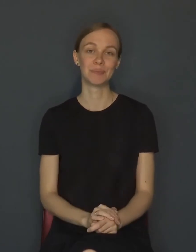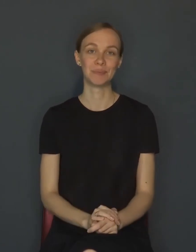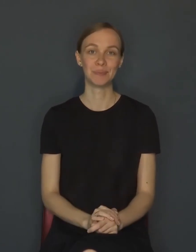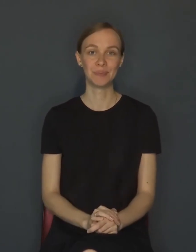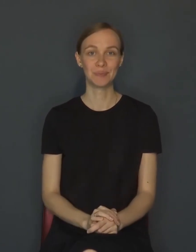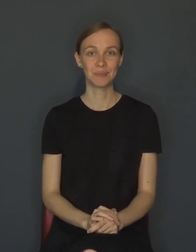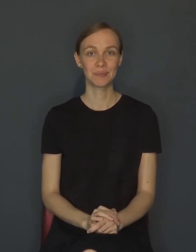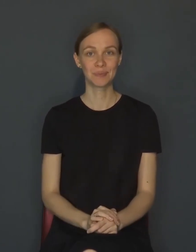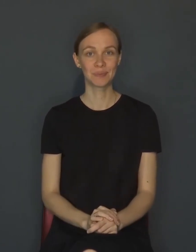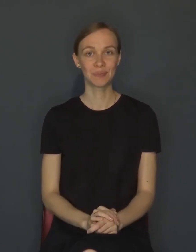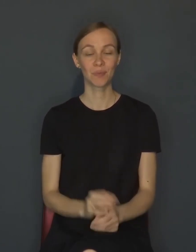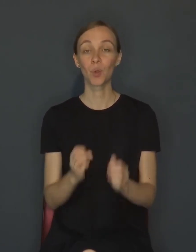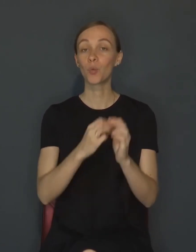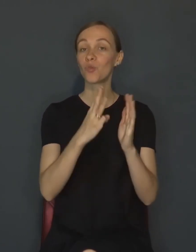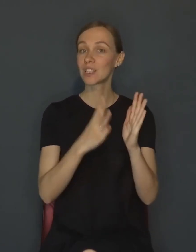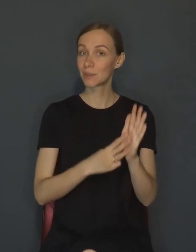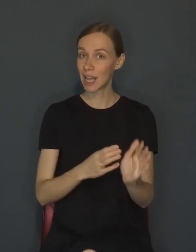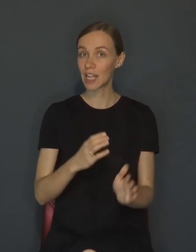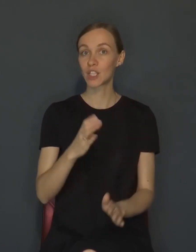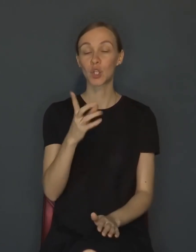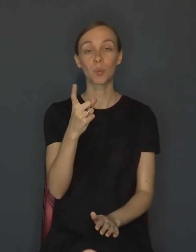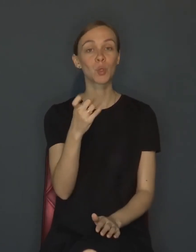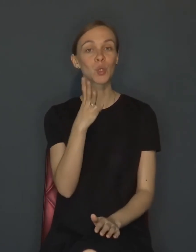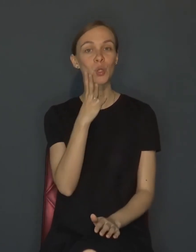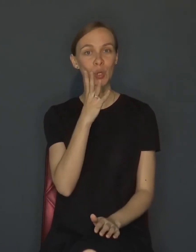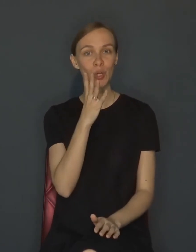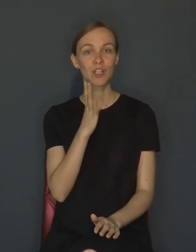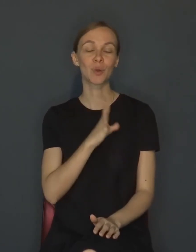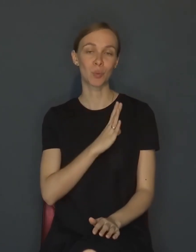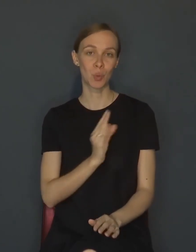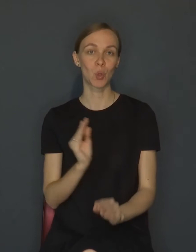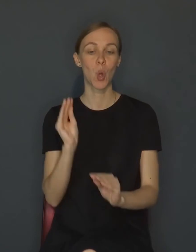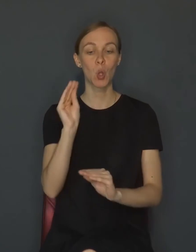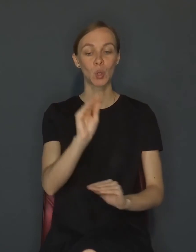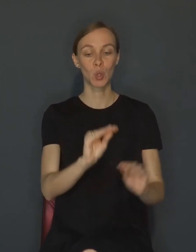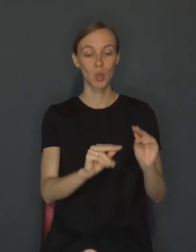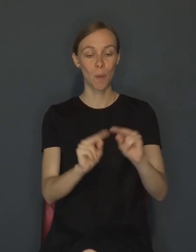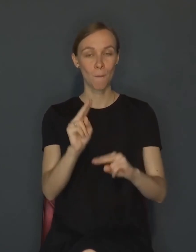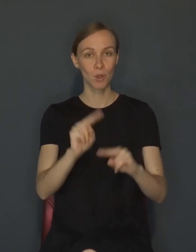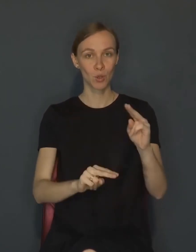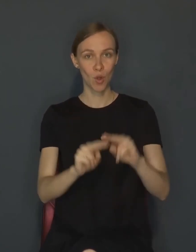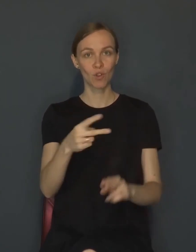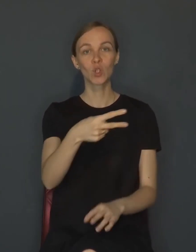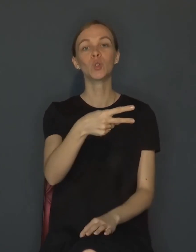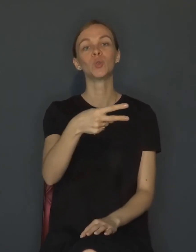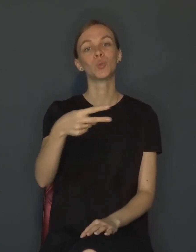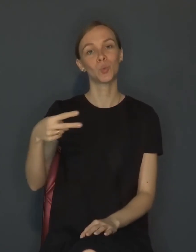У 18 столітті було добудовано 2-й поверх цієї будівлі.